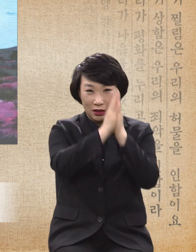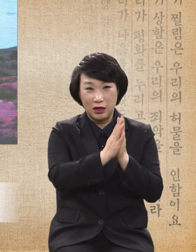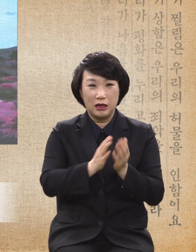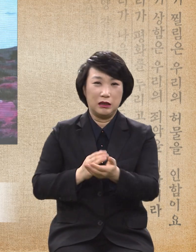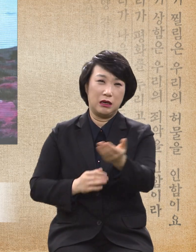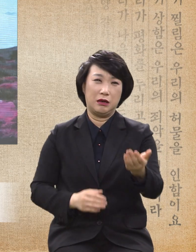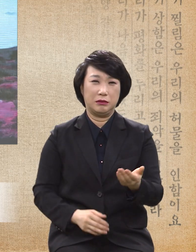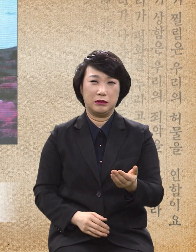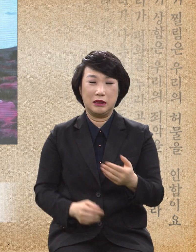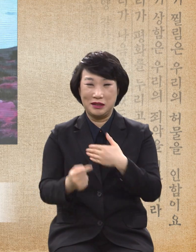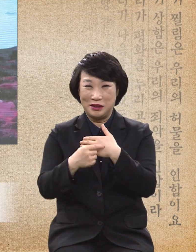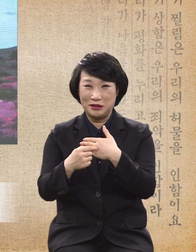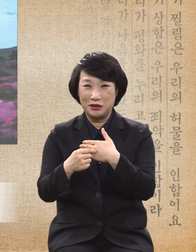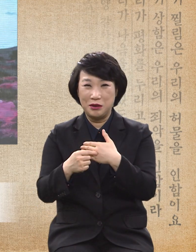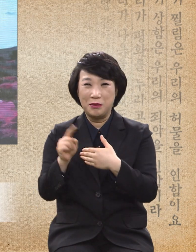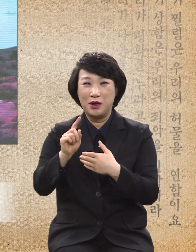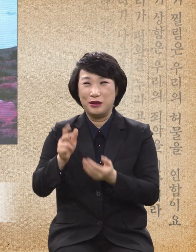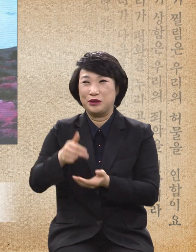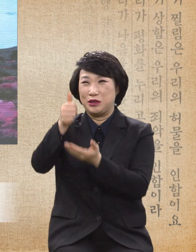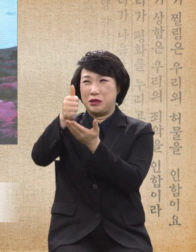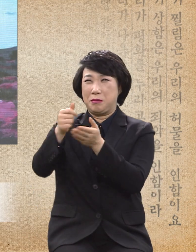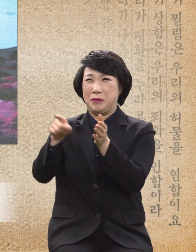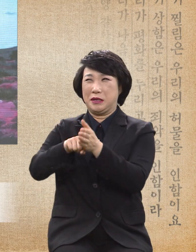인격, 겉으로는 주님을